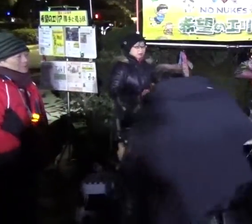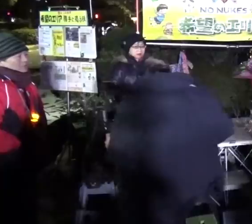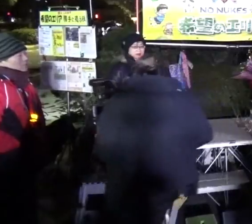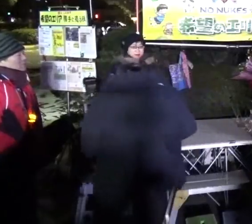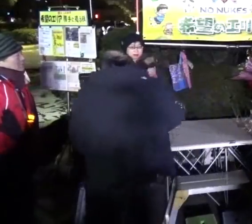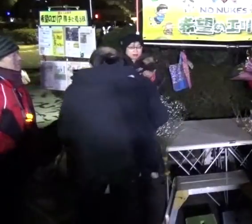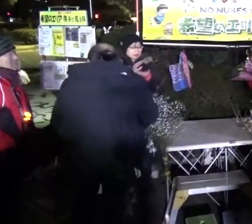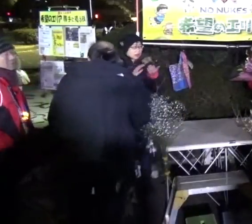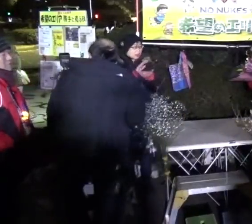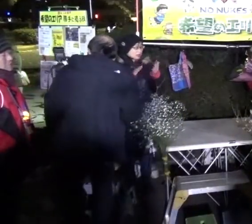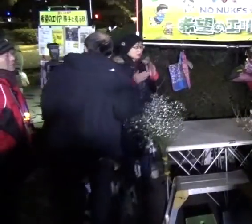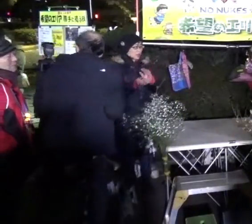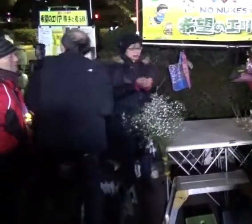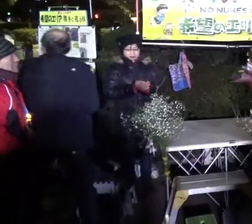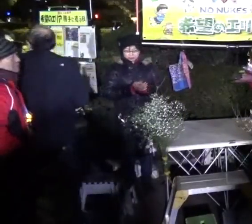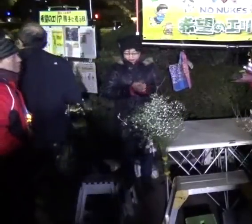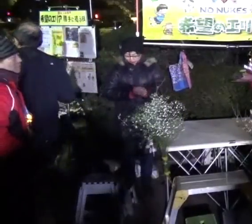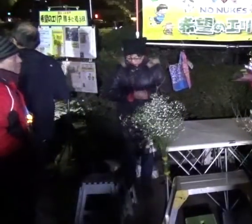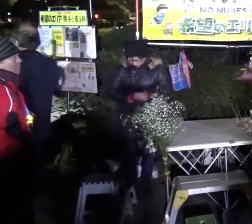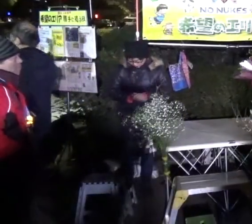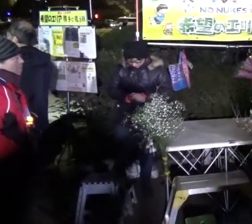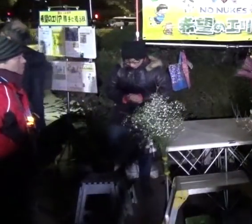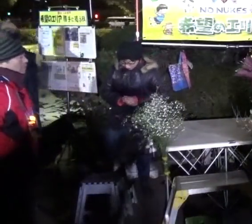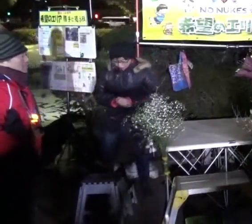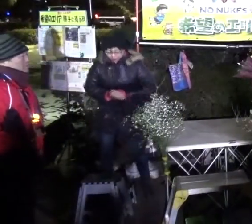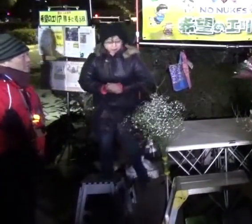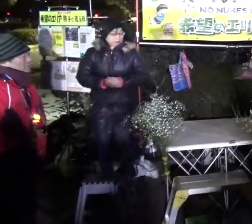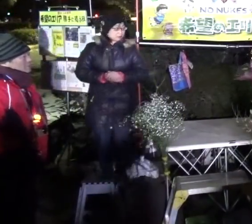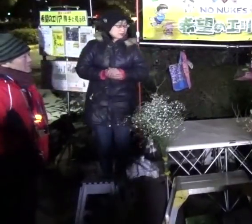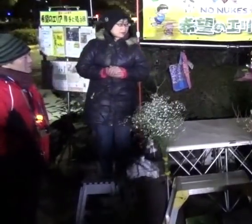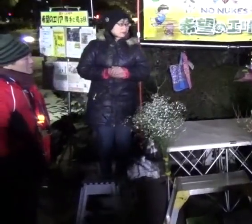ございます。 さて、埼玉から秋山さんが 今日は、はい、はい、埼玉から